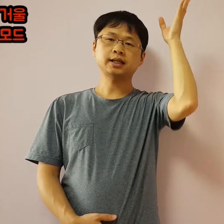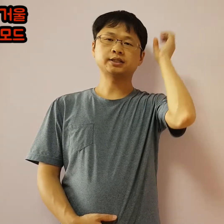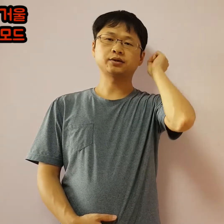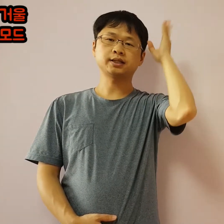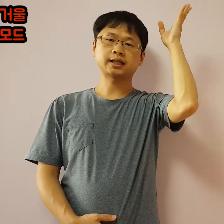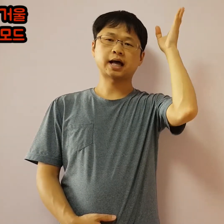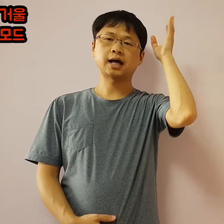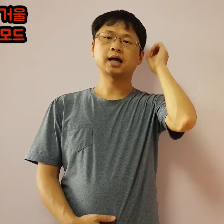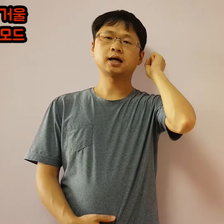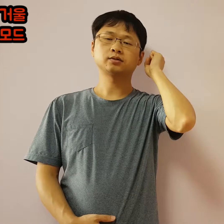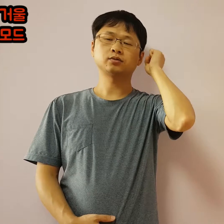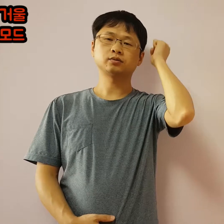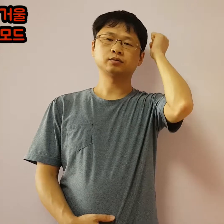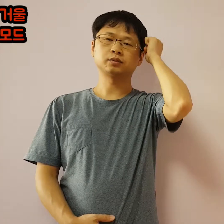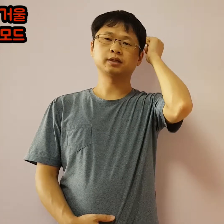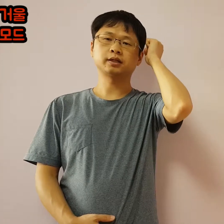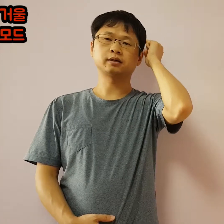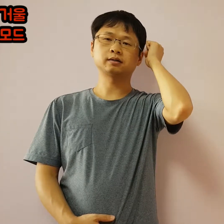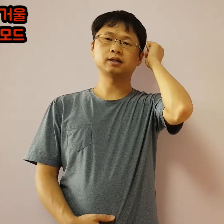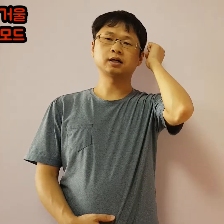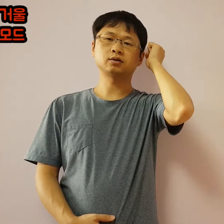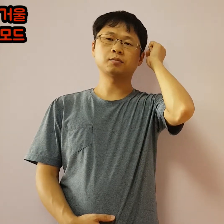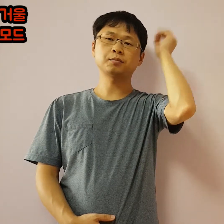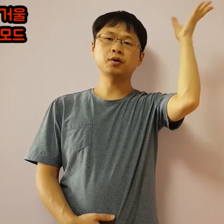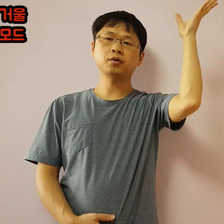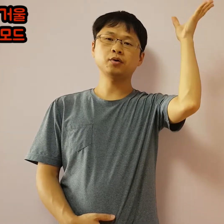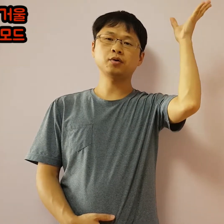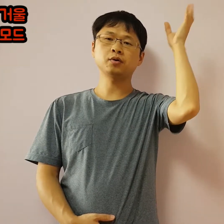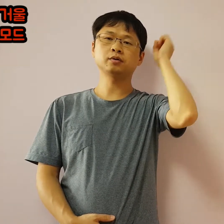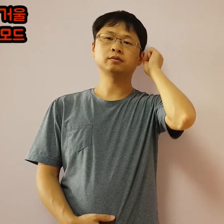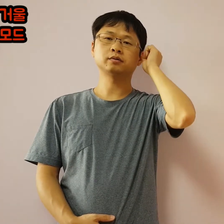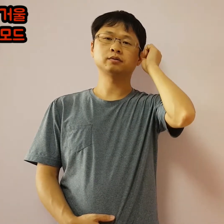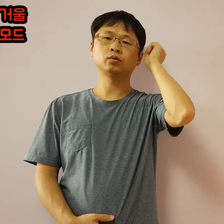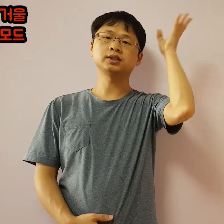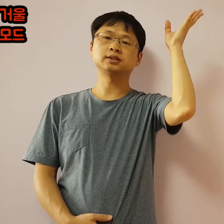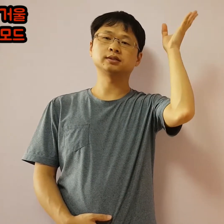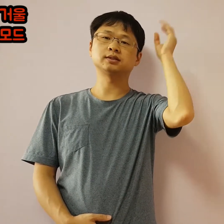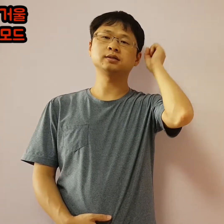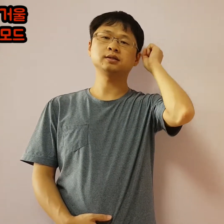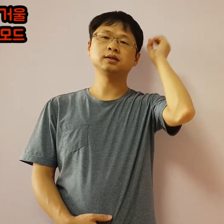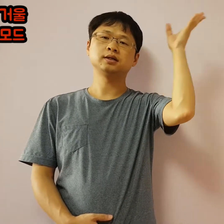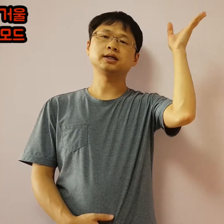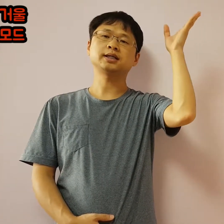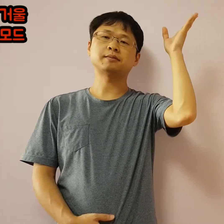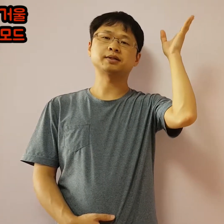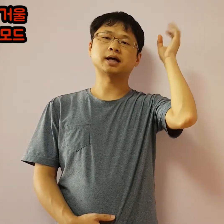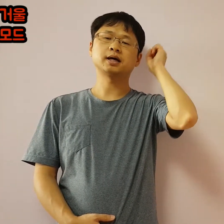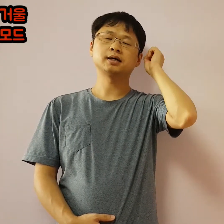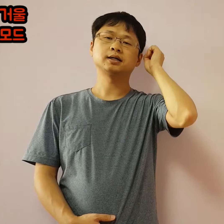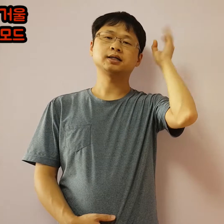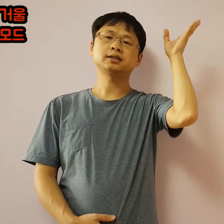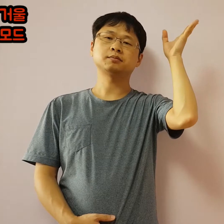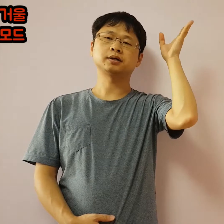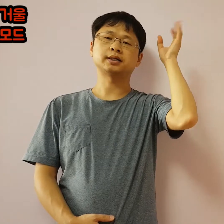있다죠. 있다. 머리에 있던 것을 하늘로 뿅 놓치는 것은 있답니다.